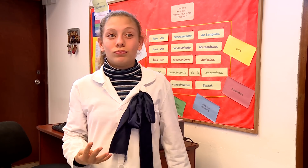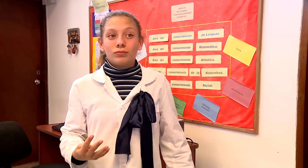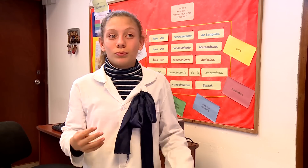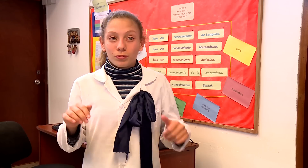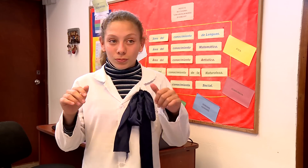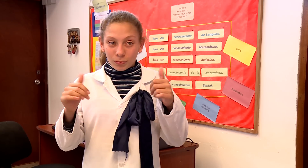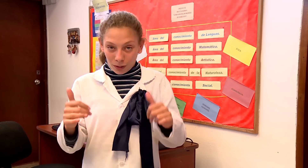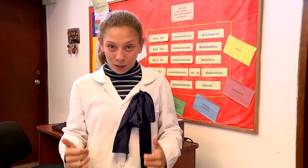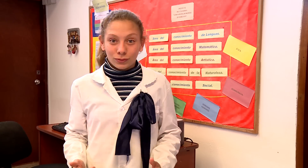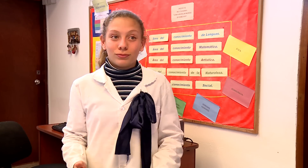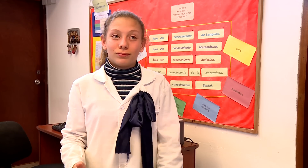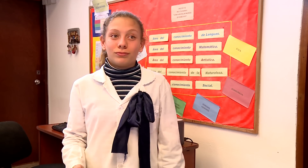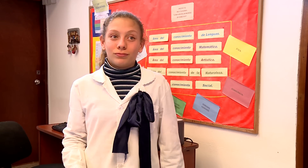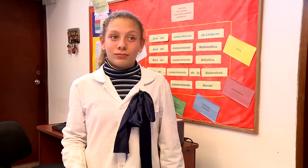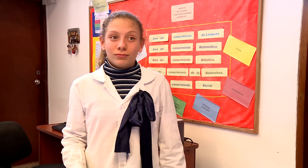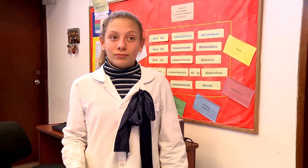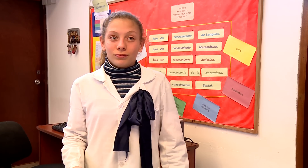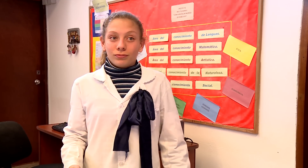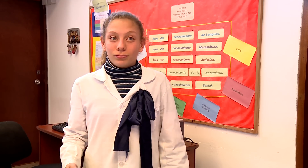84 de Maldonado.